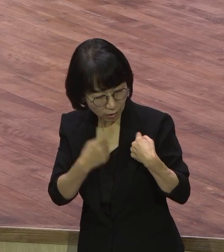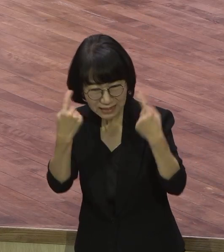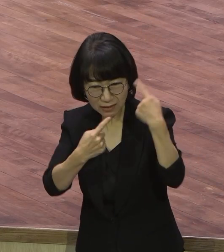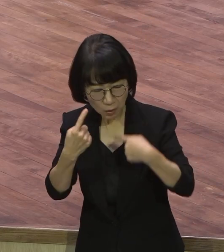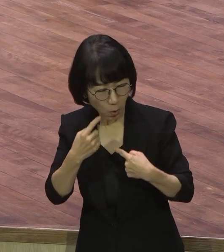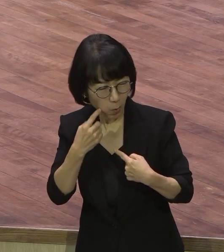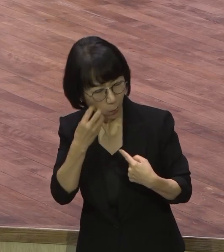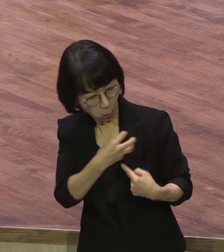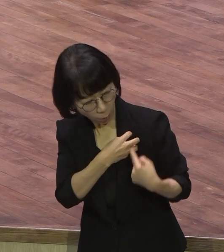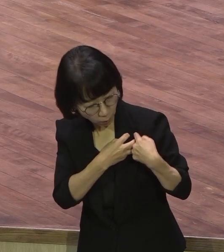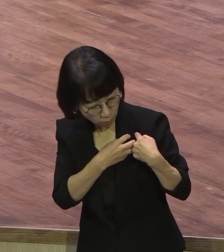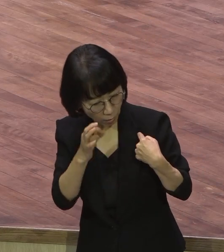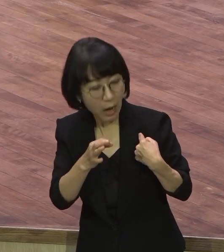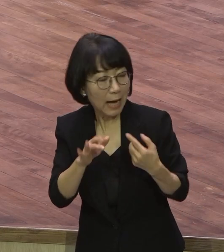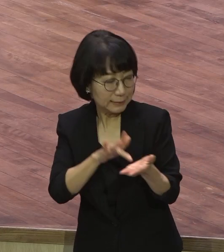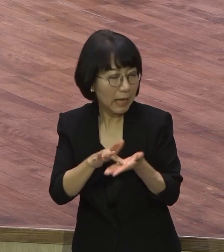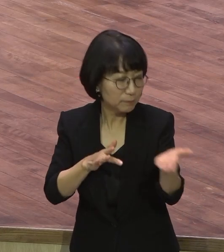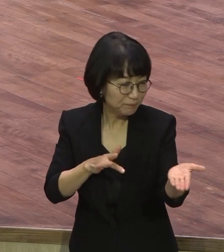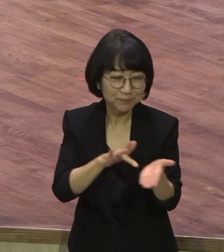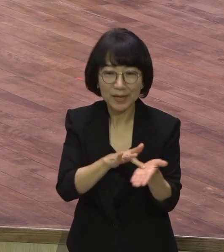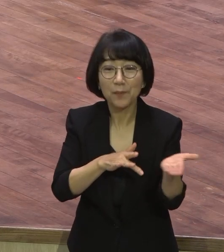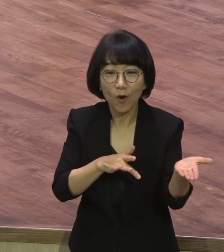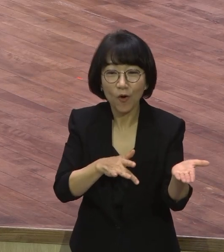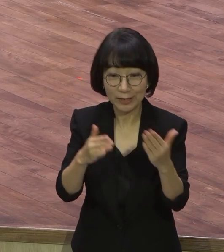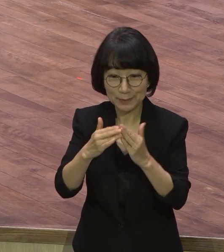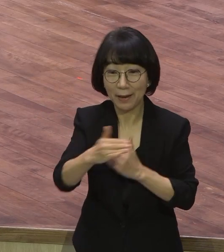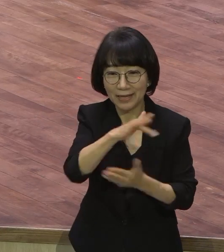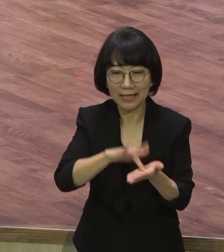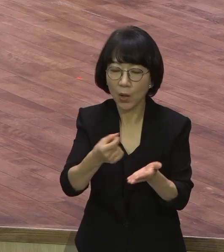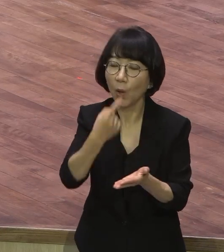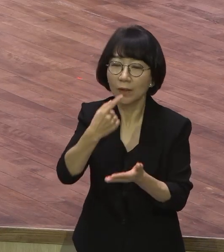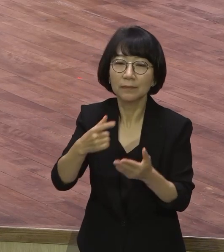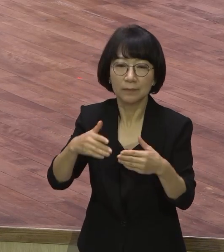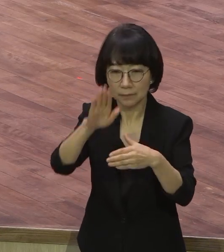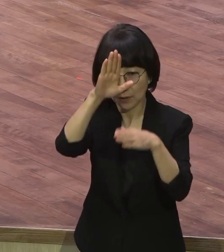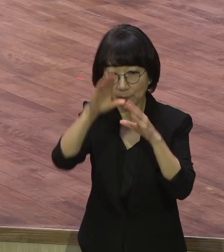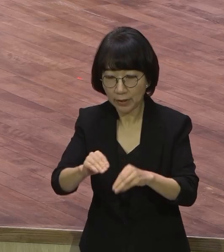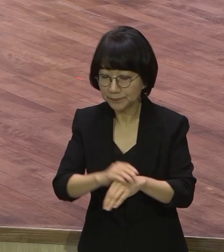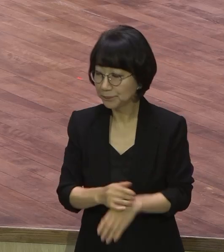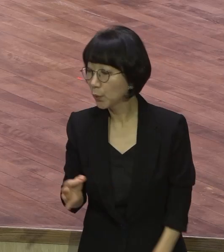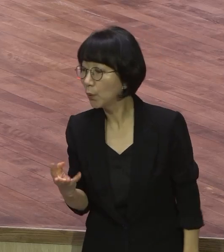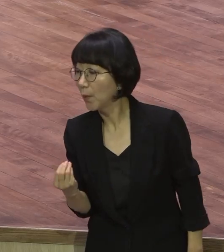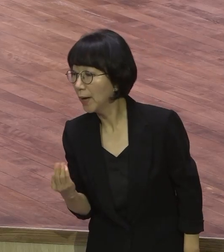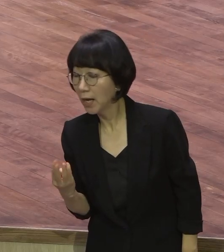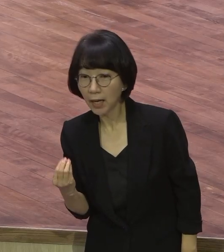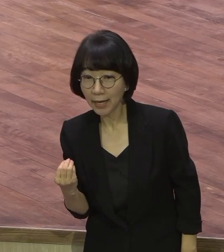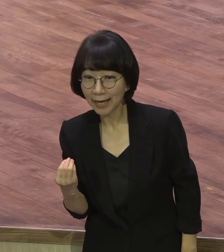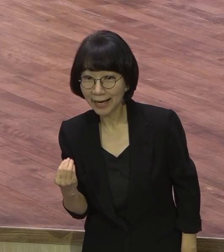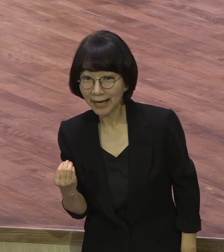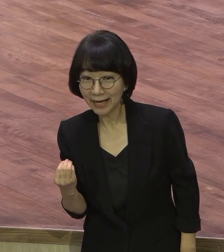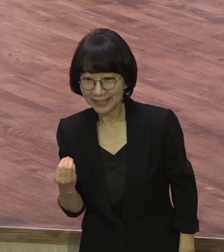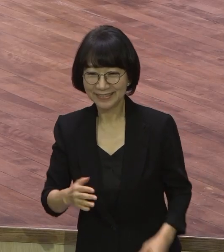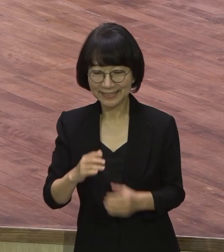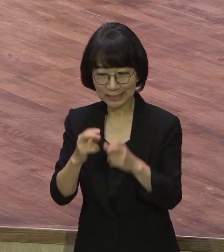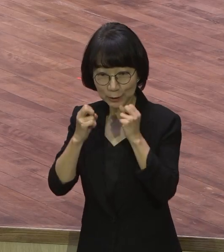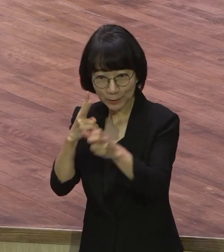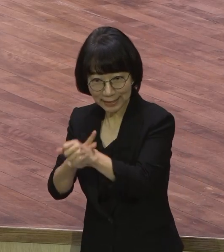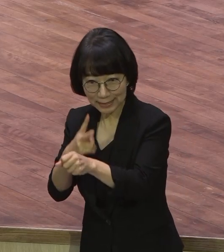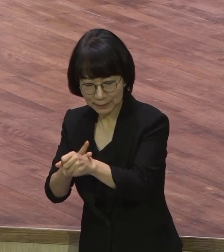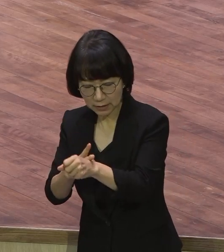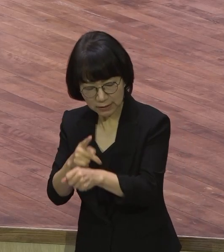거예요. 약을 이거 먹으면 집에 가 먹으면 낫는다. 얼마요? 그랬어요. 그 성교사가